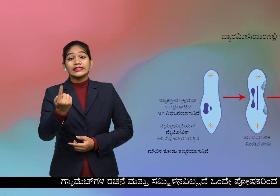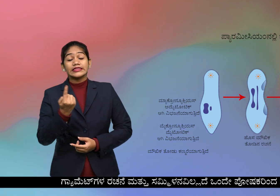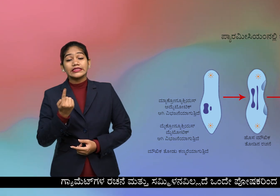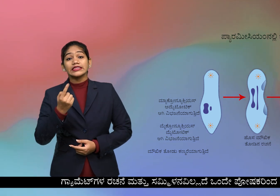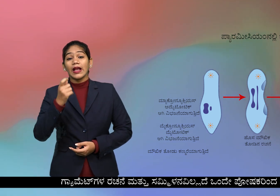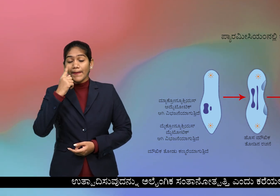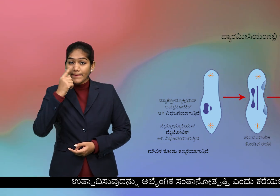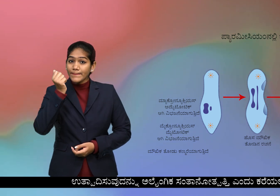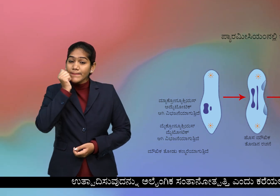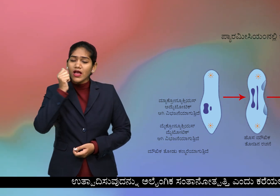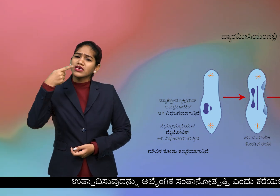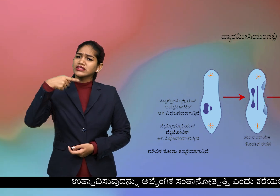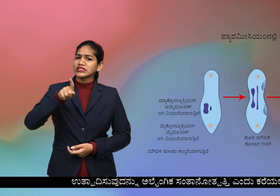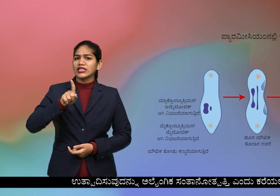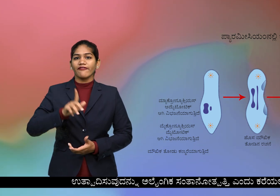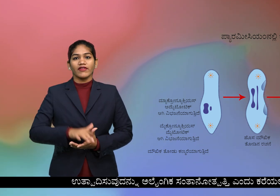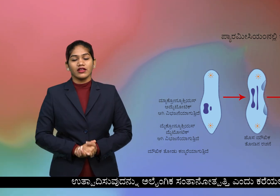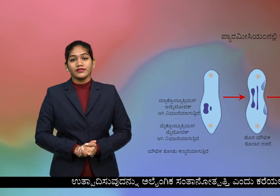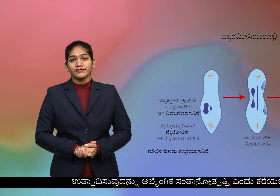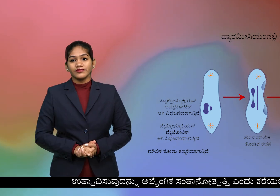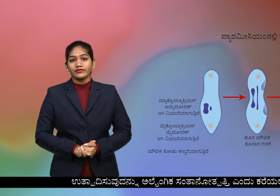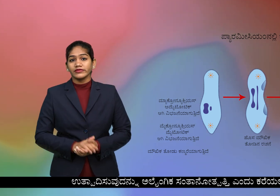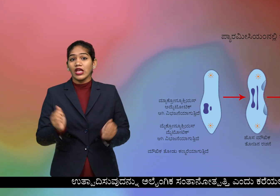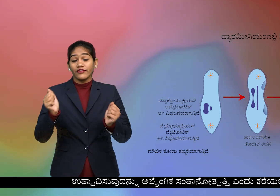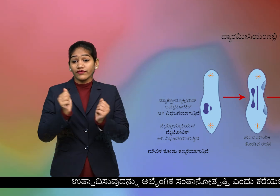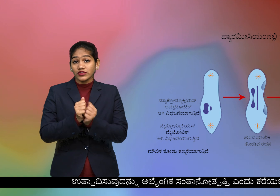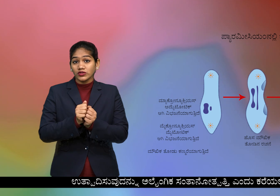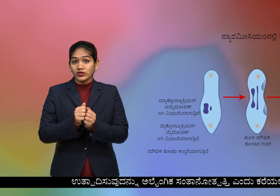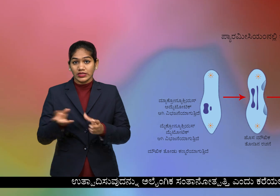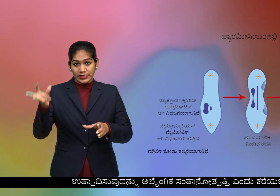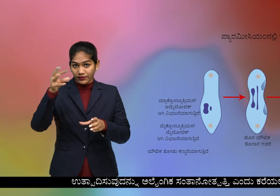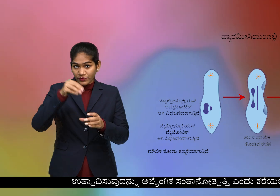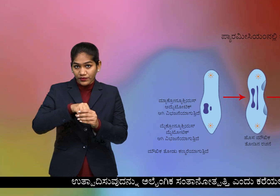ಸಂತತಿಯನ್ನ ಉತ್ಪಾದಿಸುವುದನ್ನ ಅಲೈಂಗಿಕ ಸಂತಾನೋತ್ಪತ್ತಿ ಅಂತ ಕರೆಯಲಾಗುತ್ತೆ.